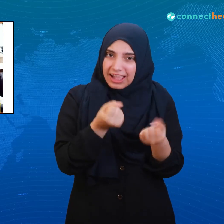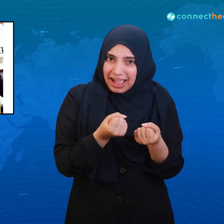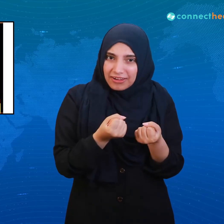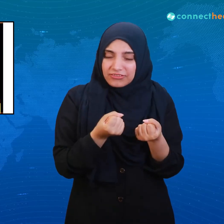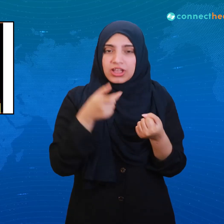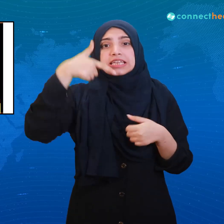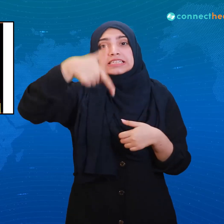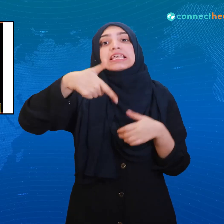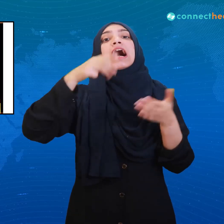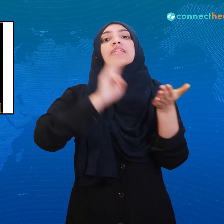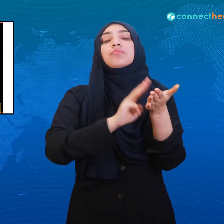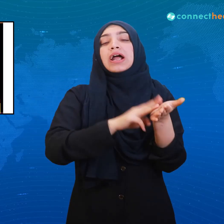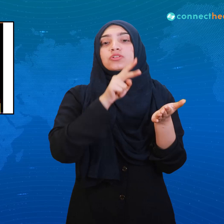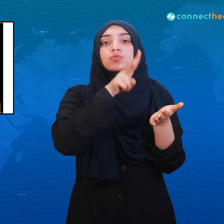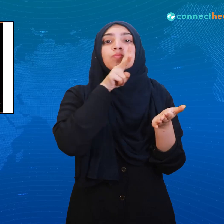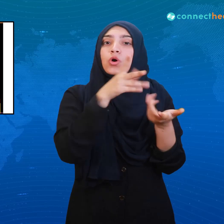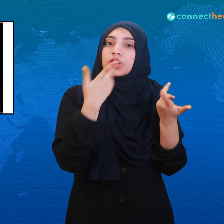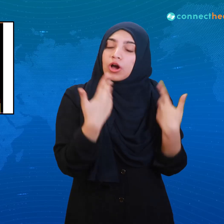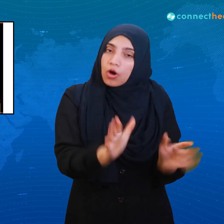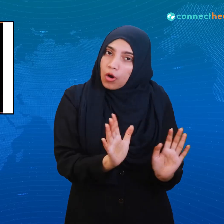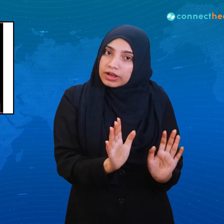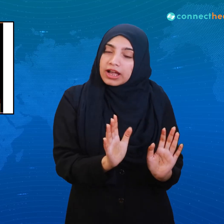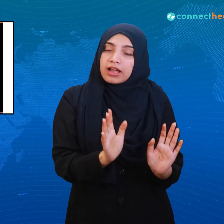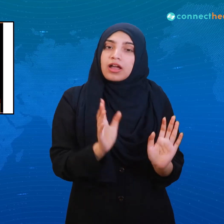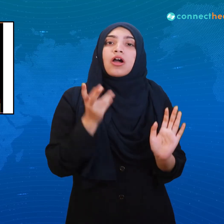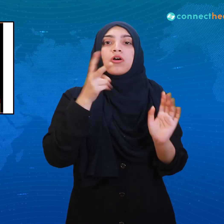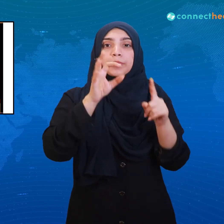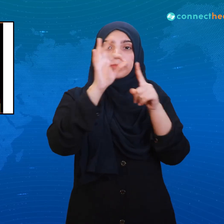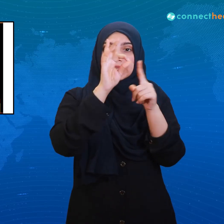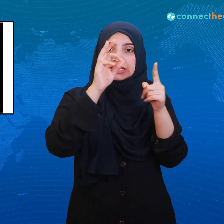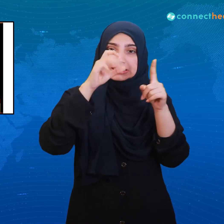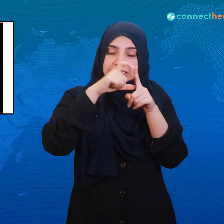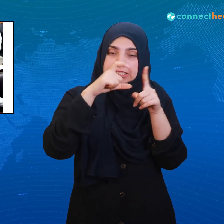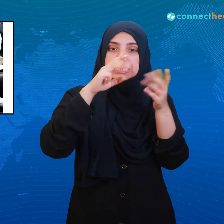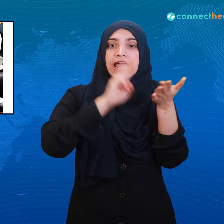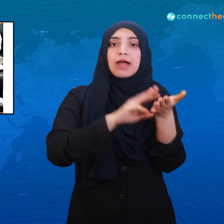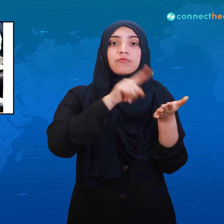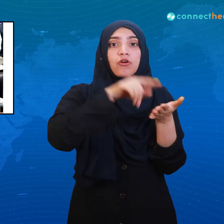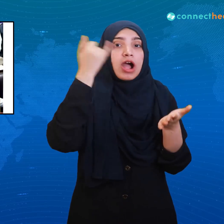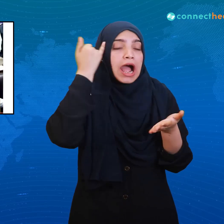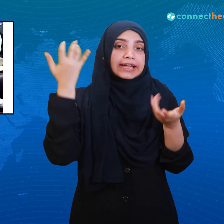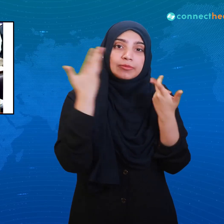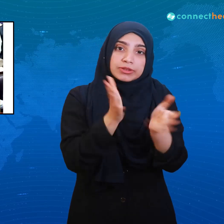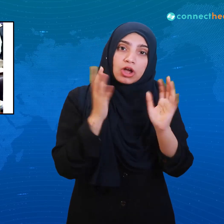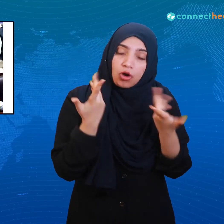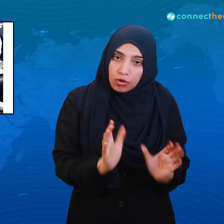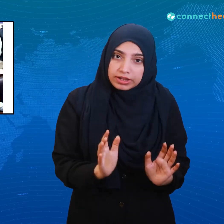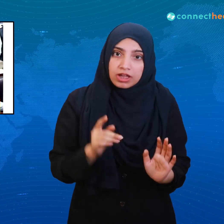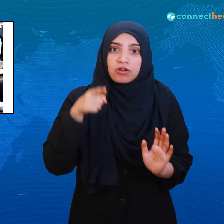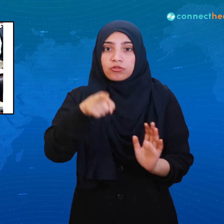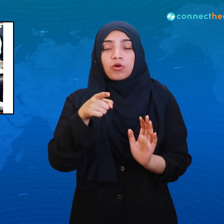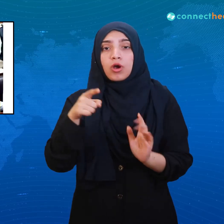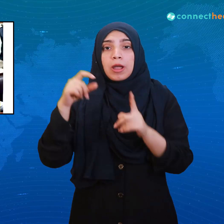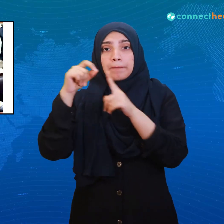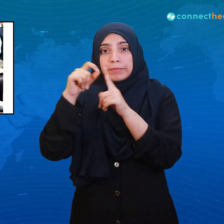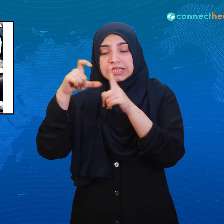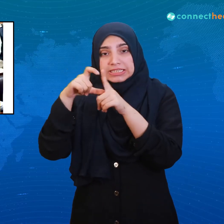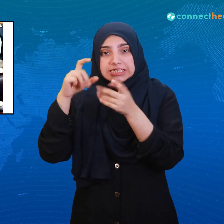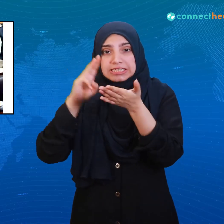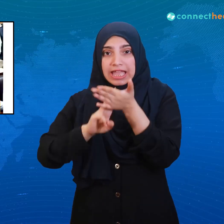बताया जाता है। अदम एतमाद उस वक्त तक पाकिस्तान में नहीं आती, 8 मार्च को आती है। इस वक्त तक पाकिस्तान में भी किसी को नहीं पता अदम एतमाद आ